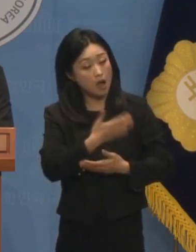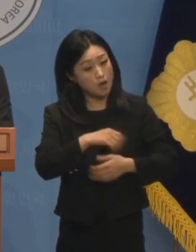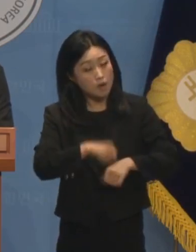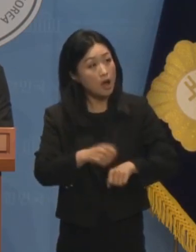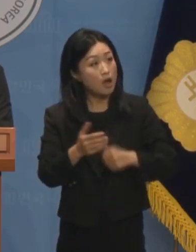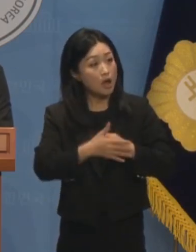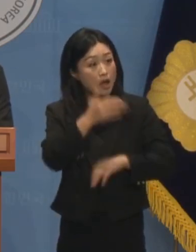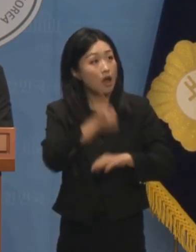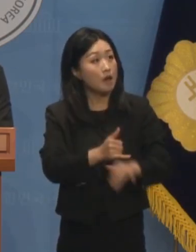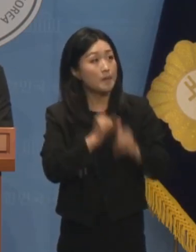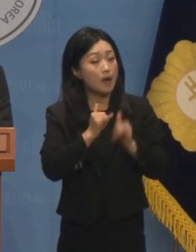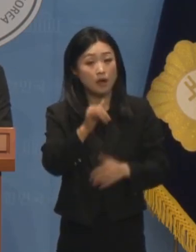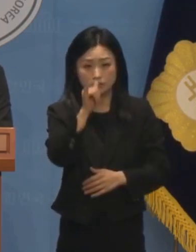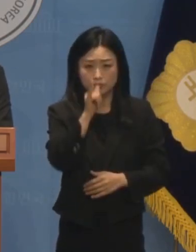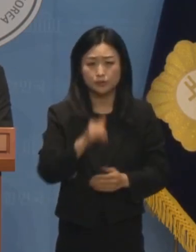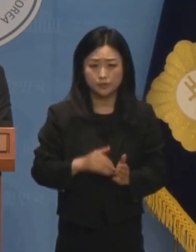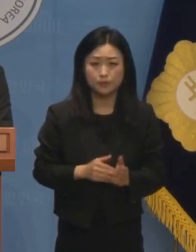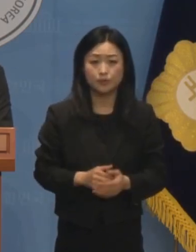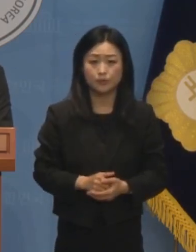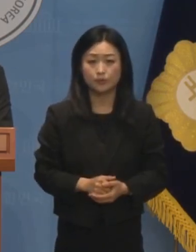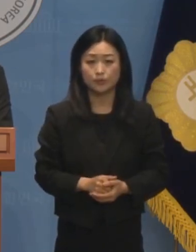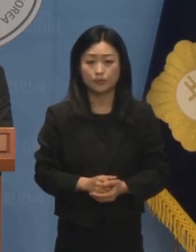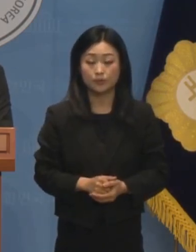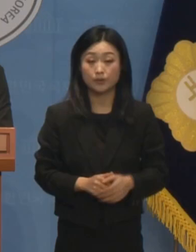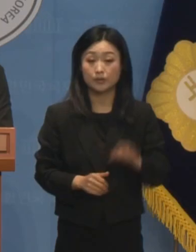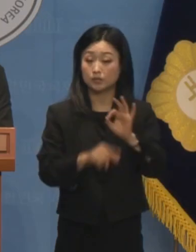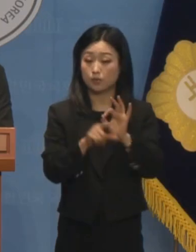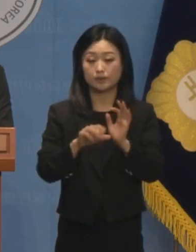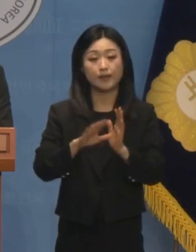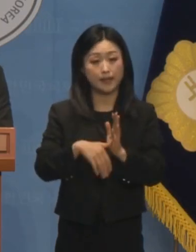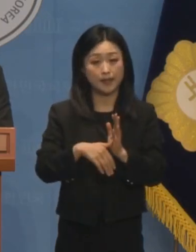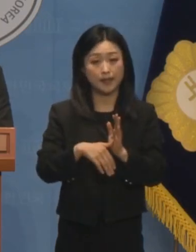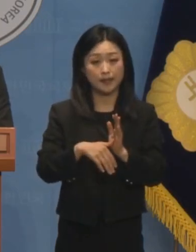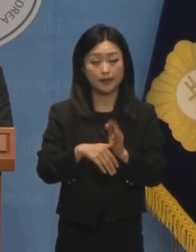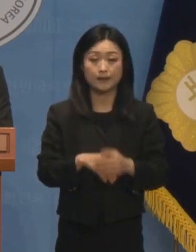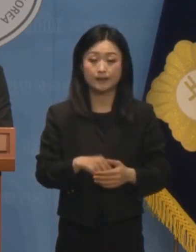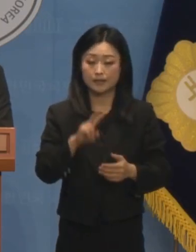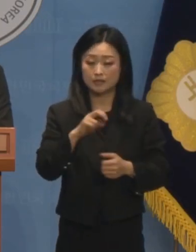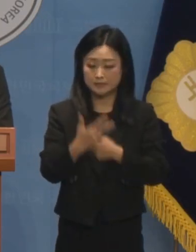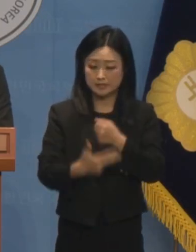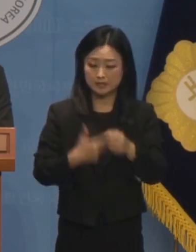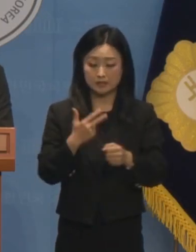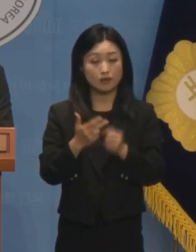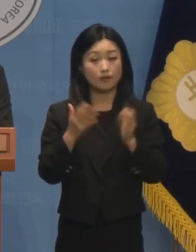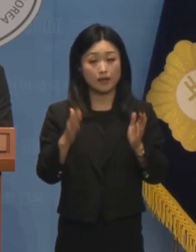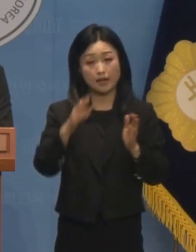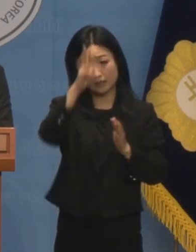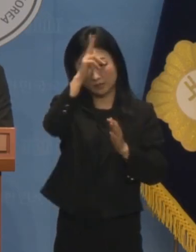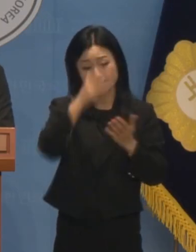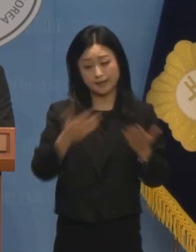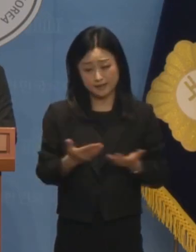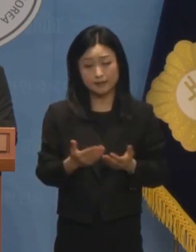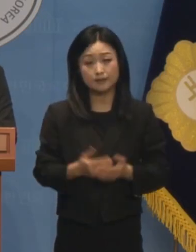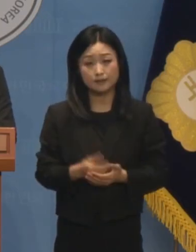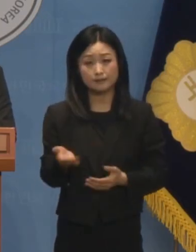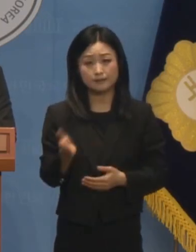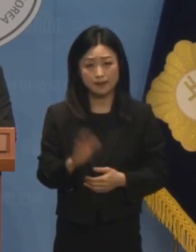상황까지 발생했습니다. 지난 10월에는 27년차 현직 경찰이